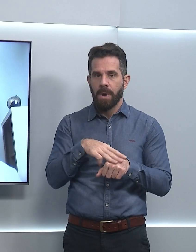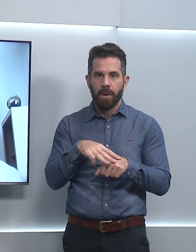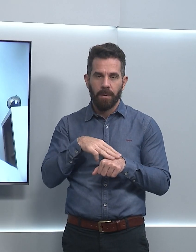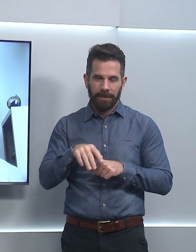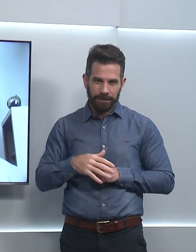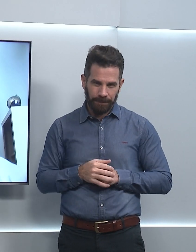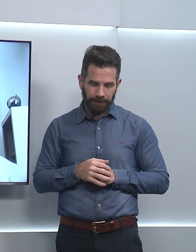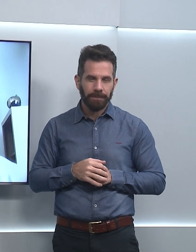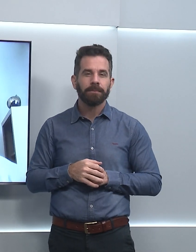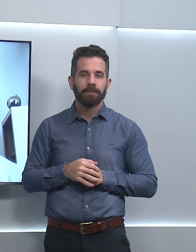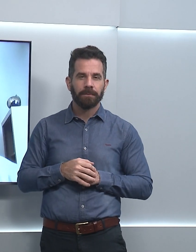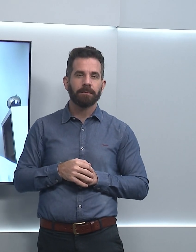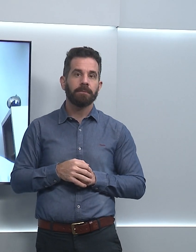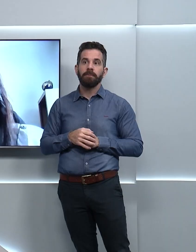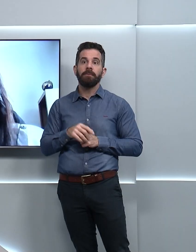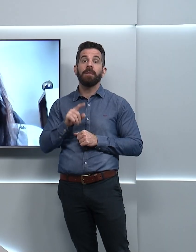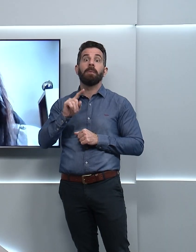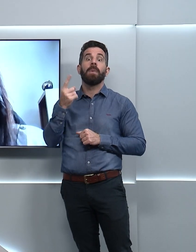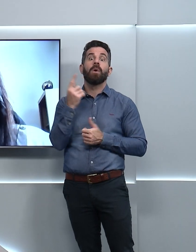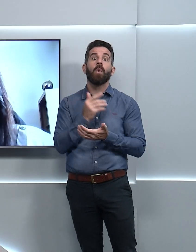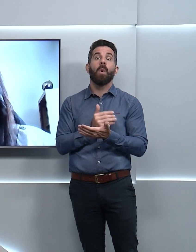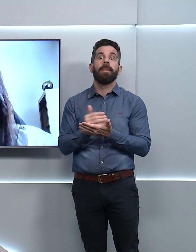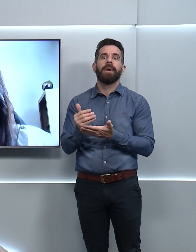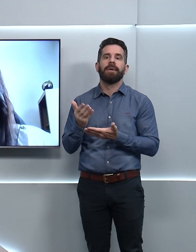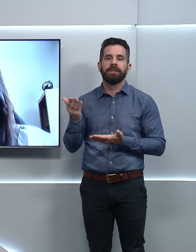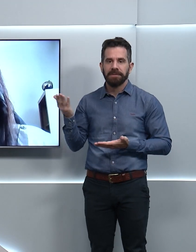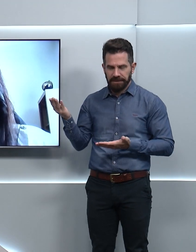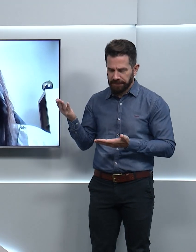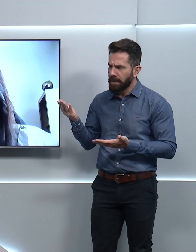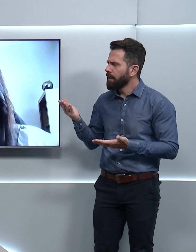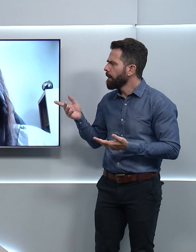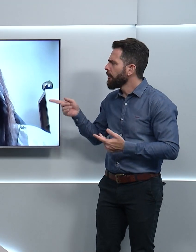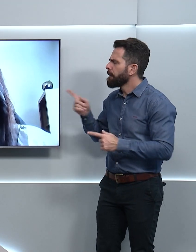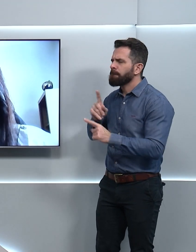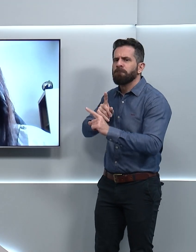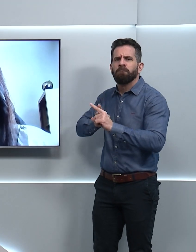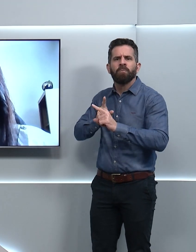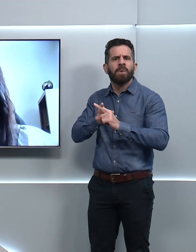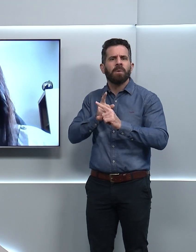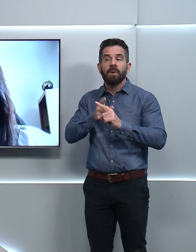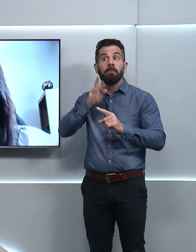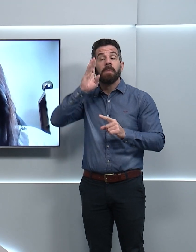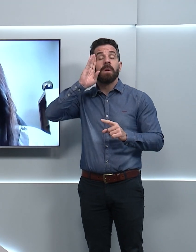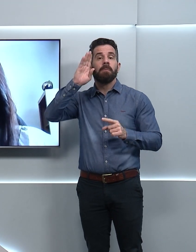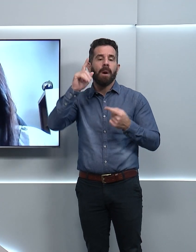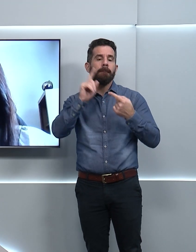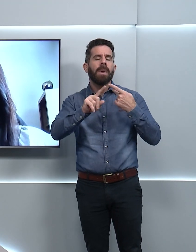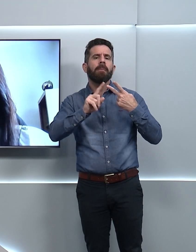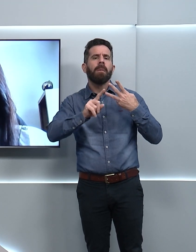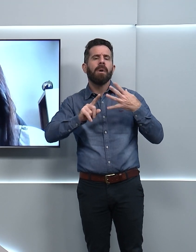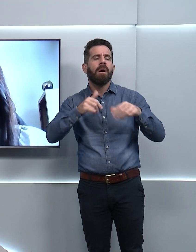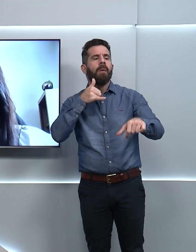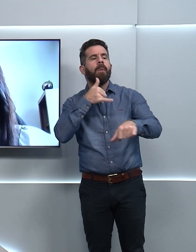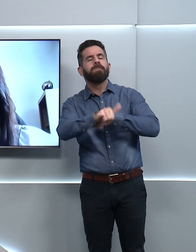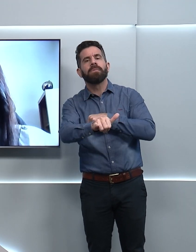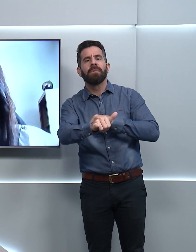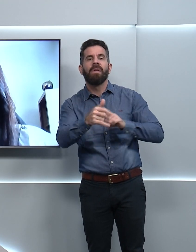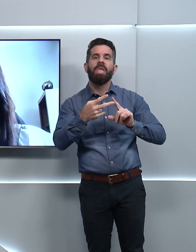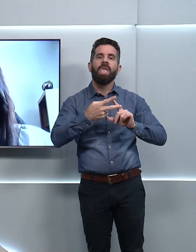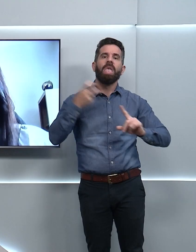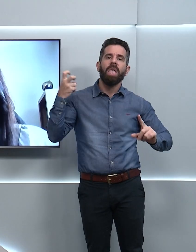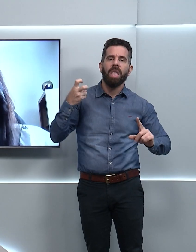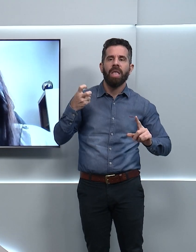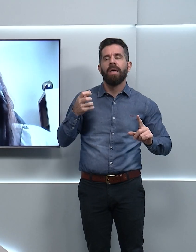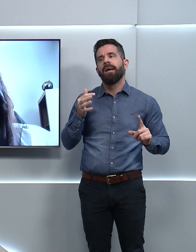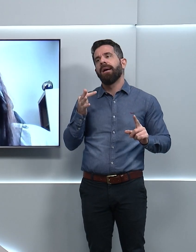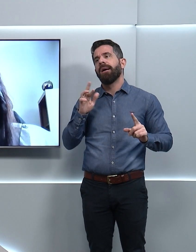castanhos. Bom, para a gente começar, doutora, quais são as principais fraudes que atingem os idosos? A gente sabe que tem